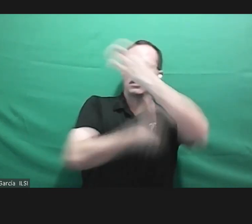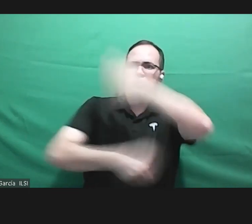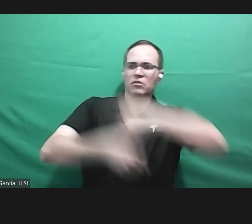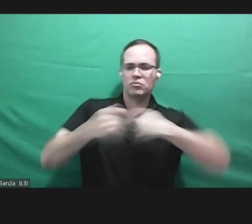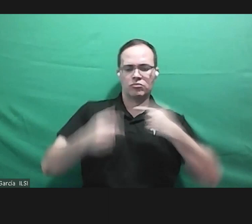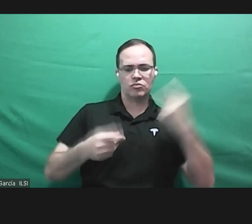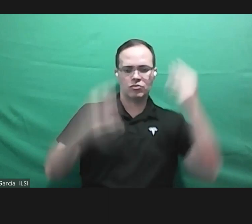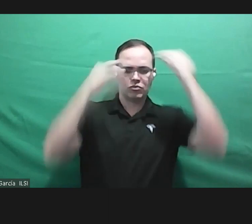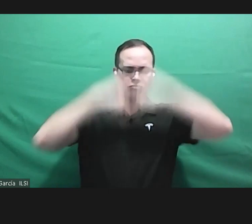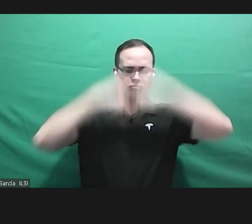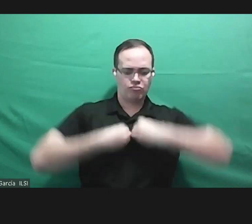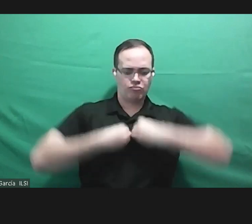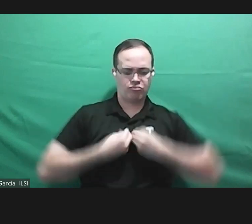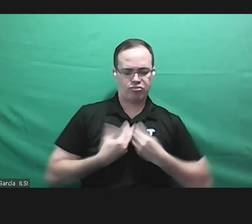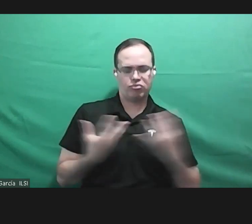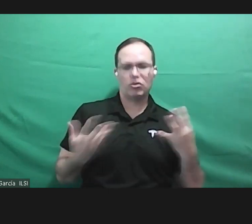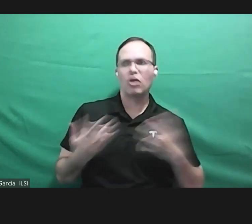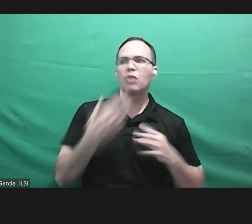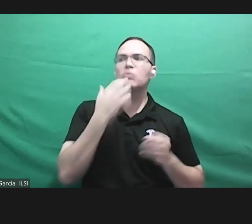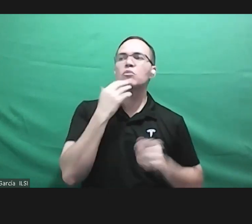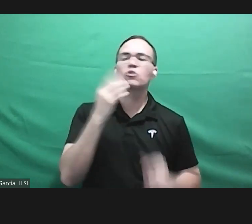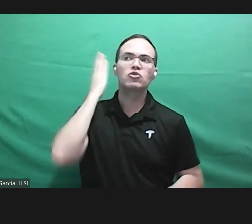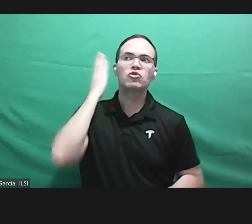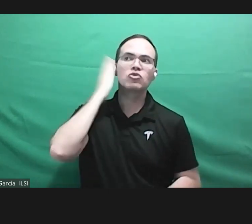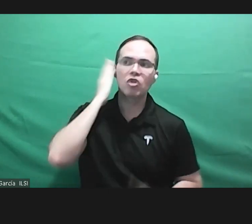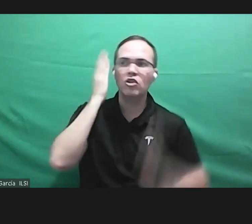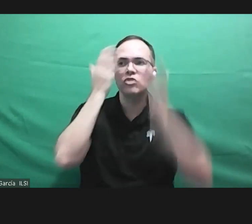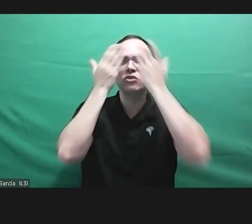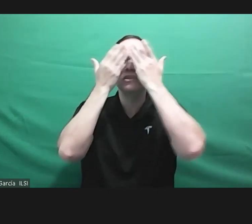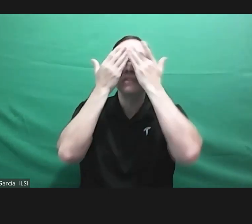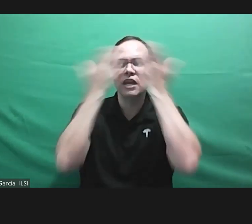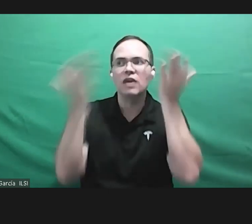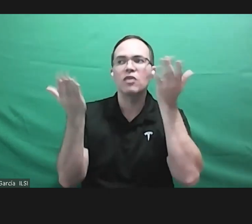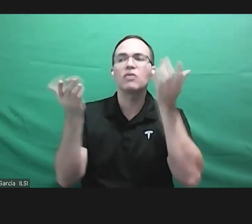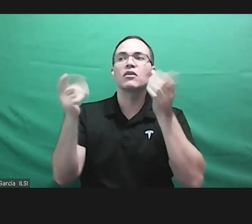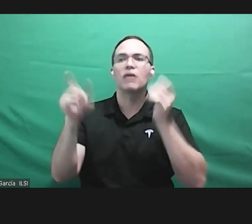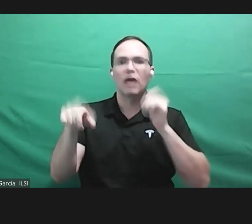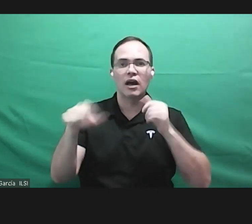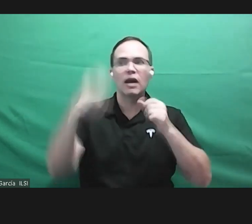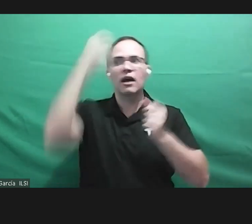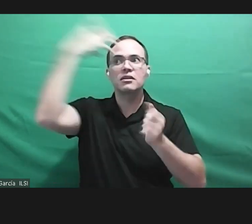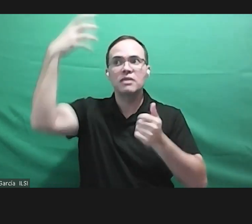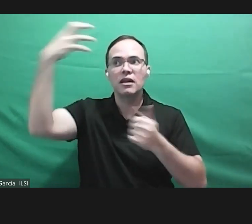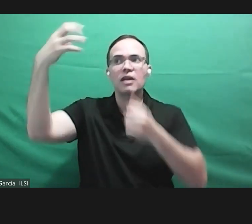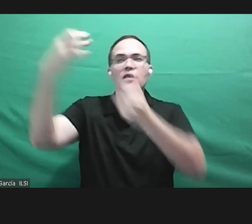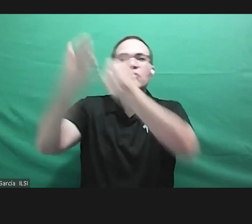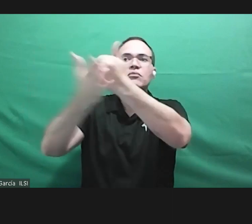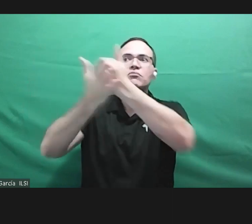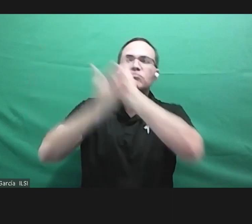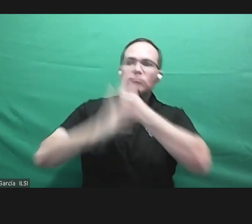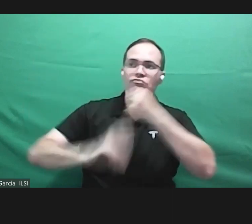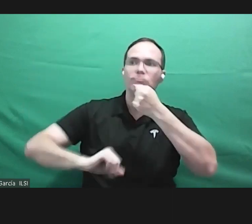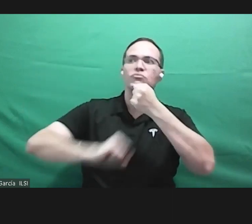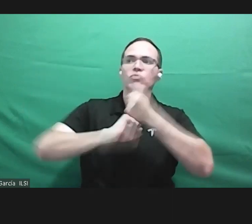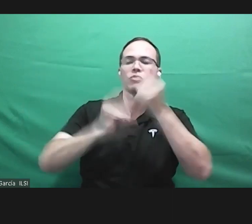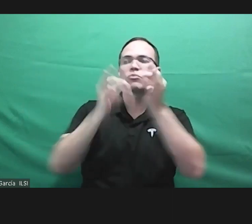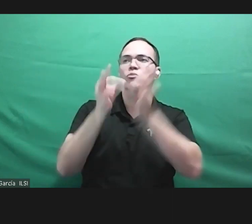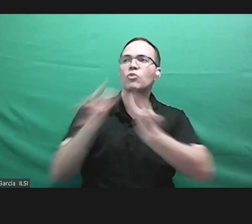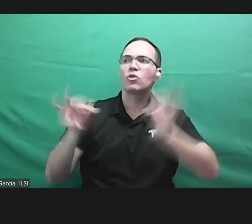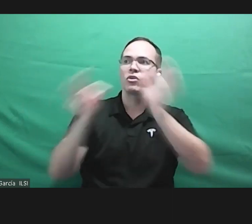los servicios que el Estado requiere. Entonces, así podíamos también tener